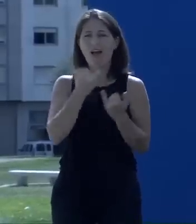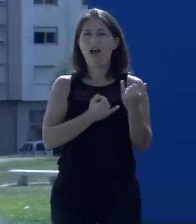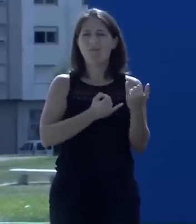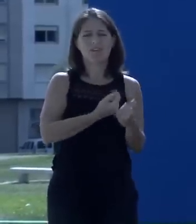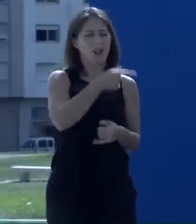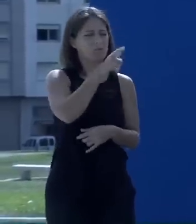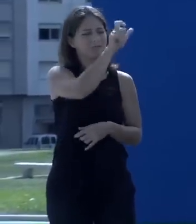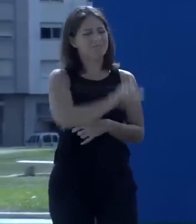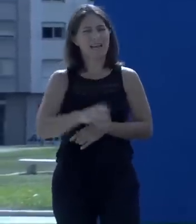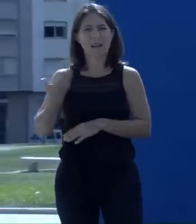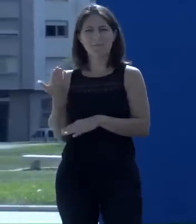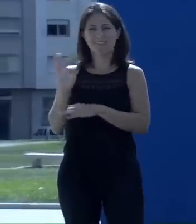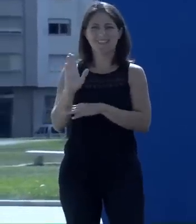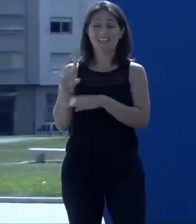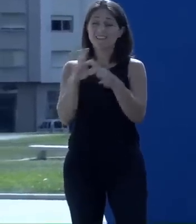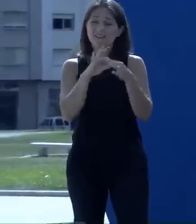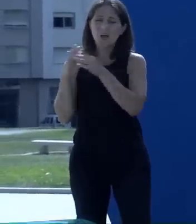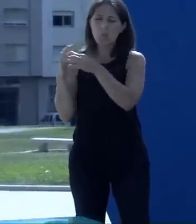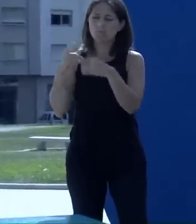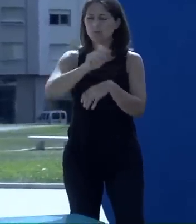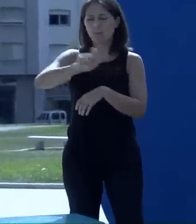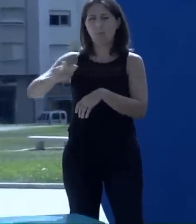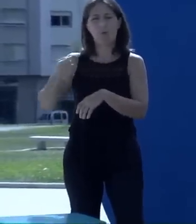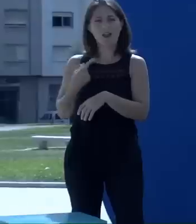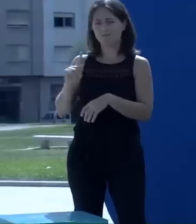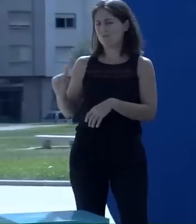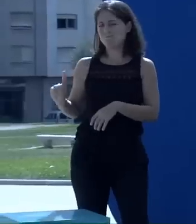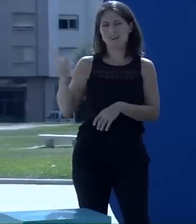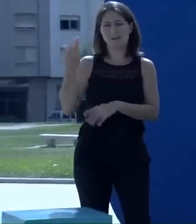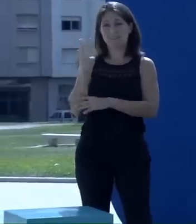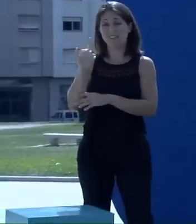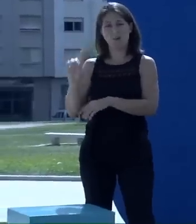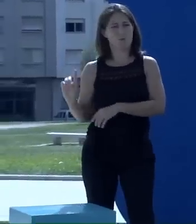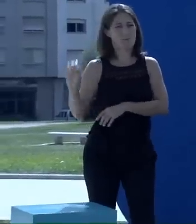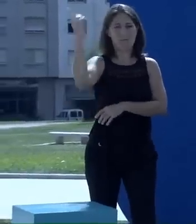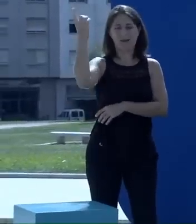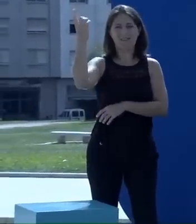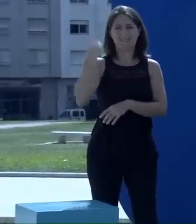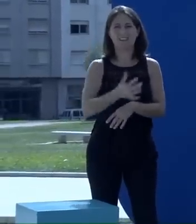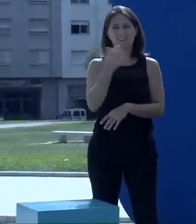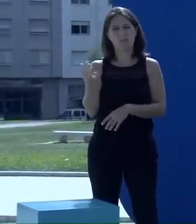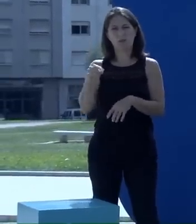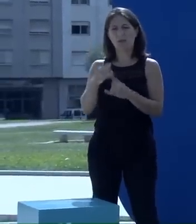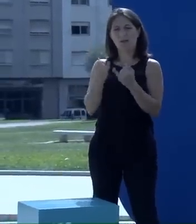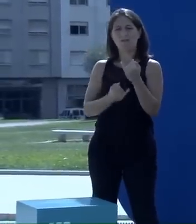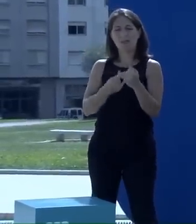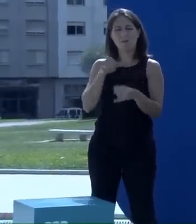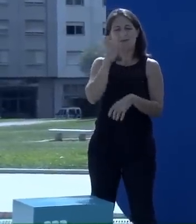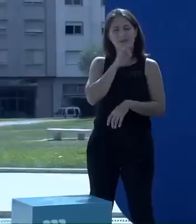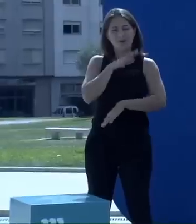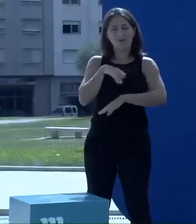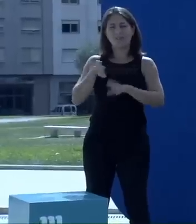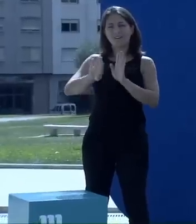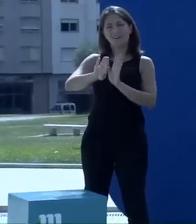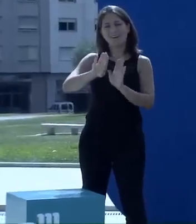máximos representantes da Unidade Popular e o arriedismo galego de esquerdas. ao